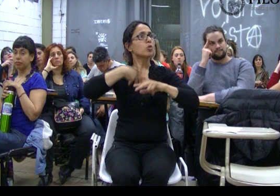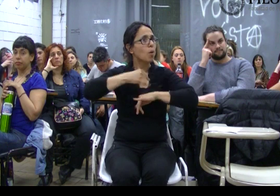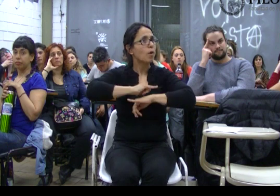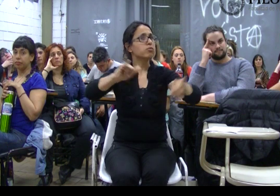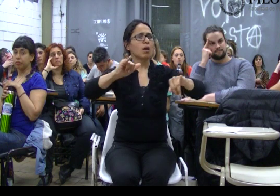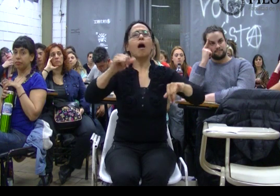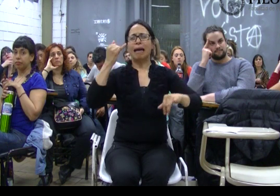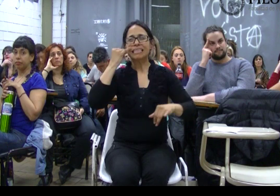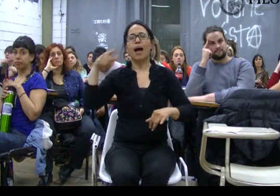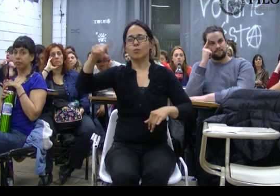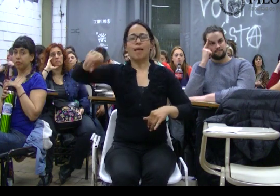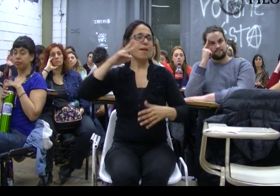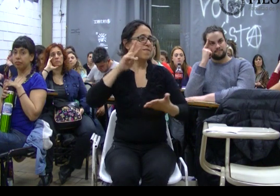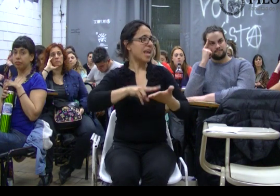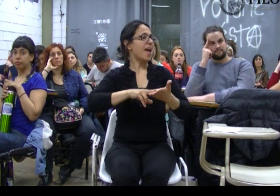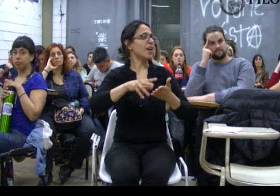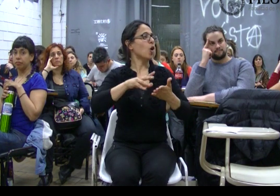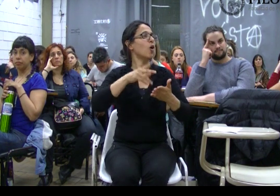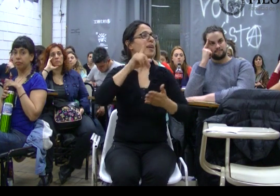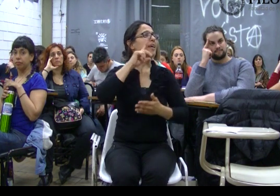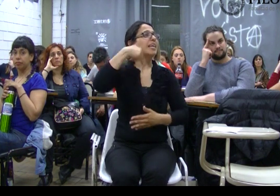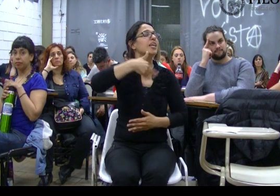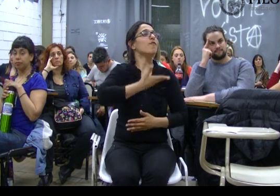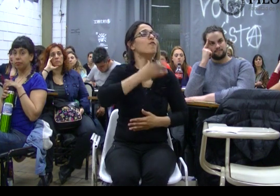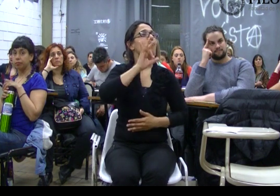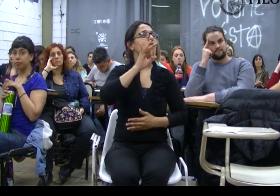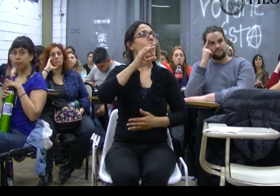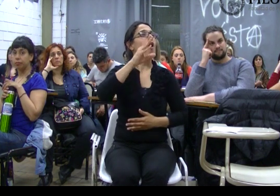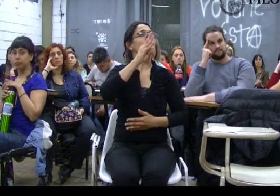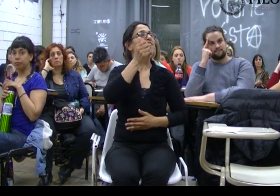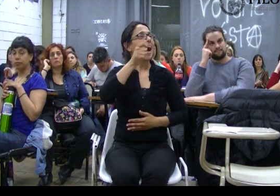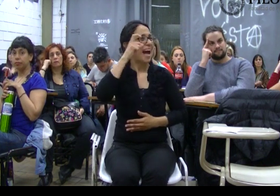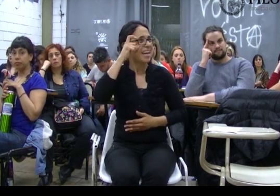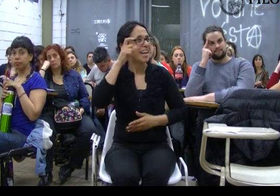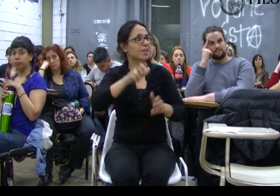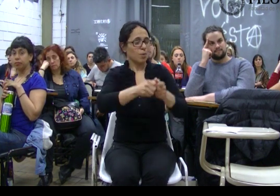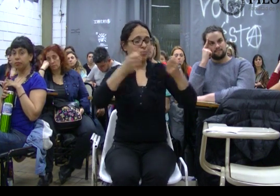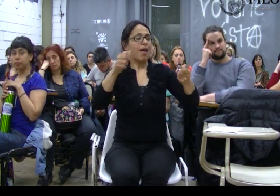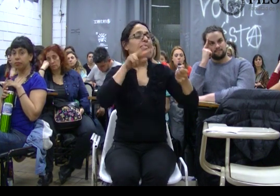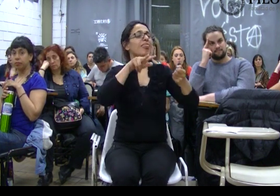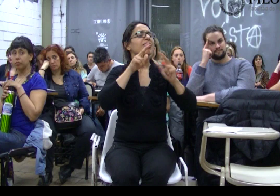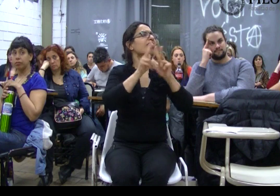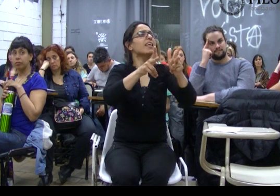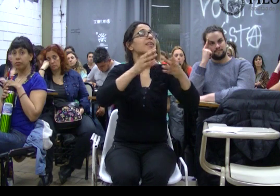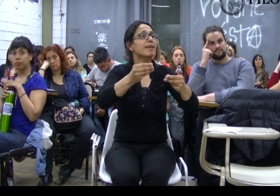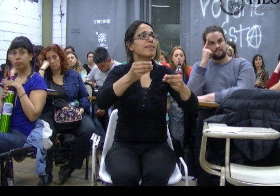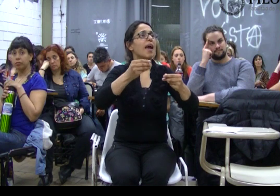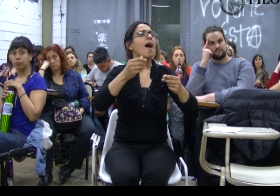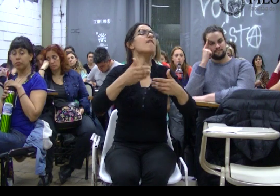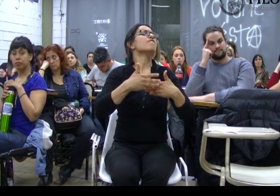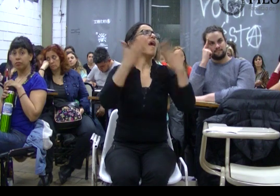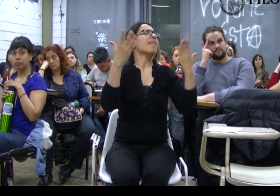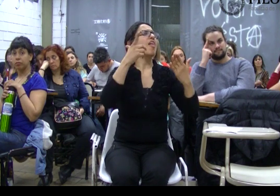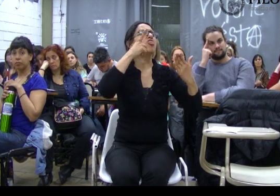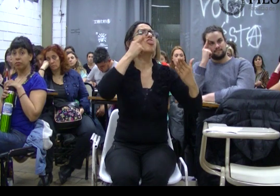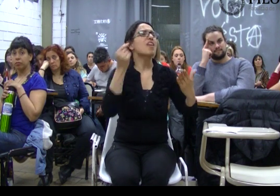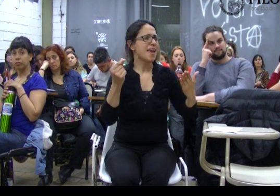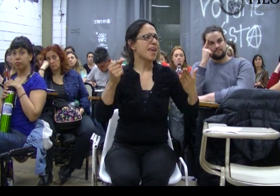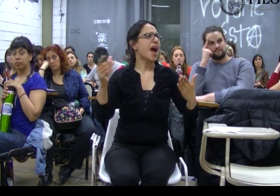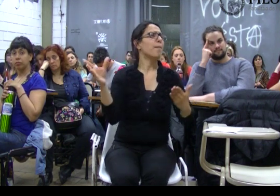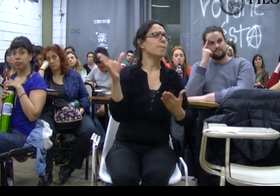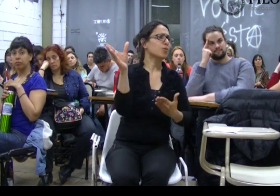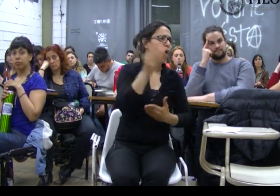y lo tienen en los diarios, diciendo feliz día a todas las personas sordas, es muy importante la